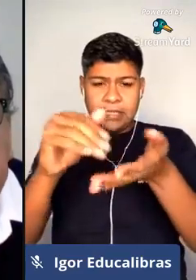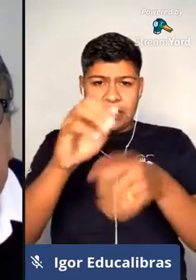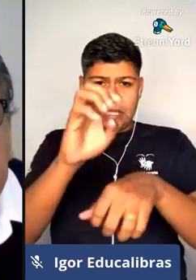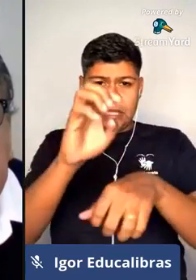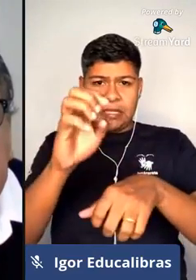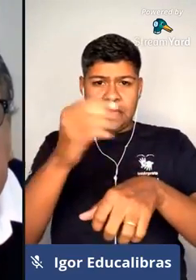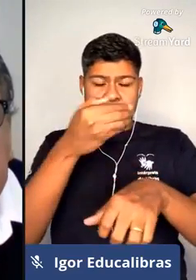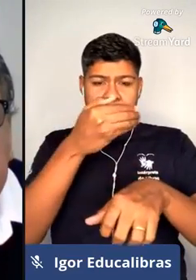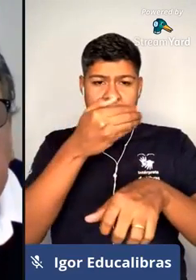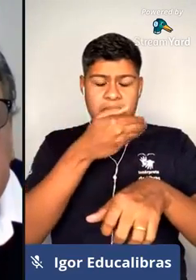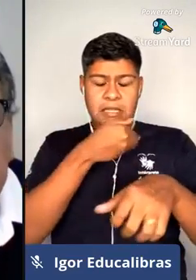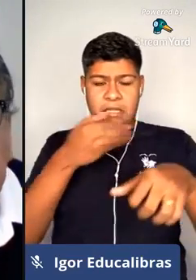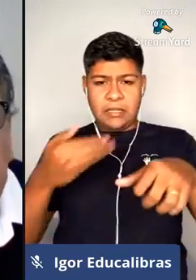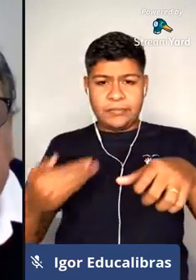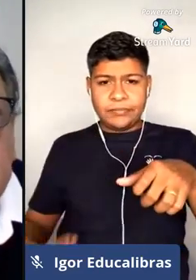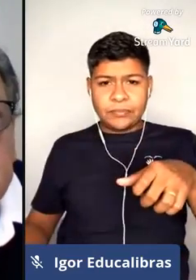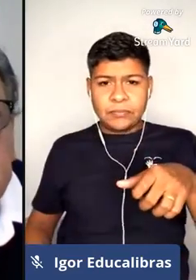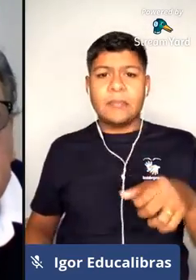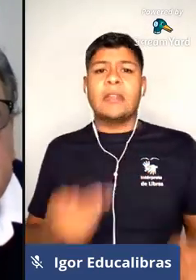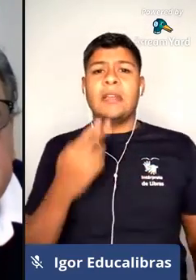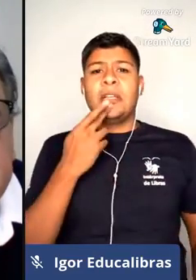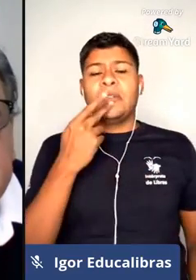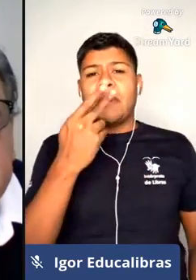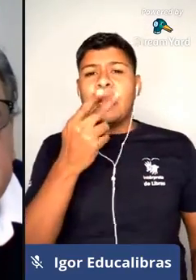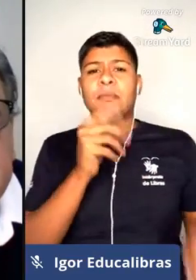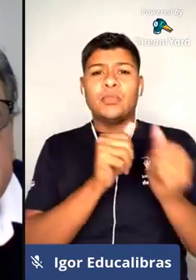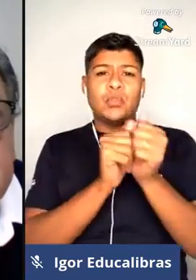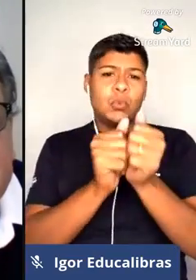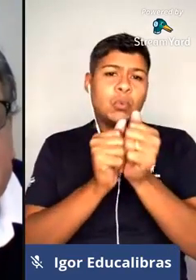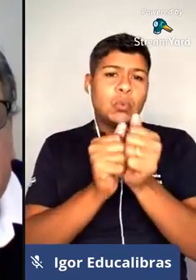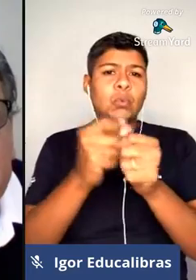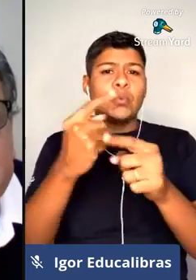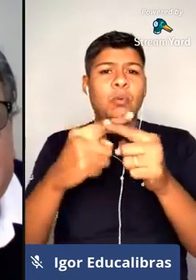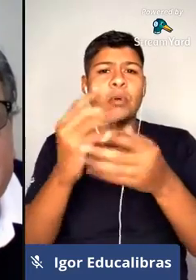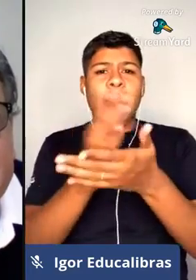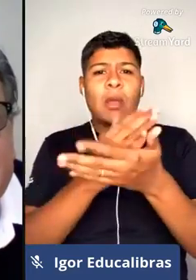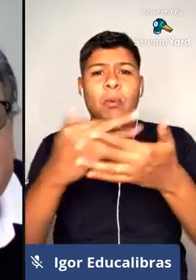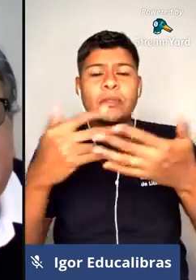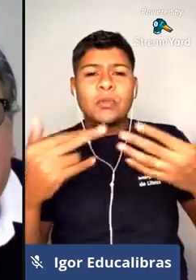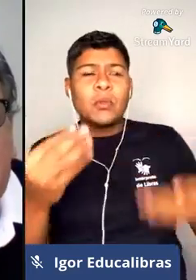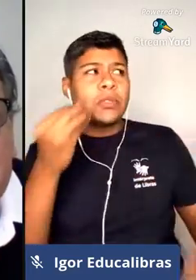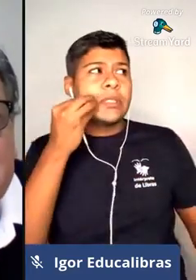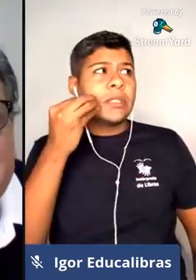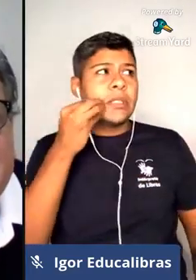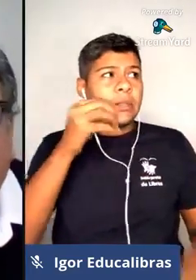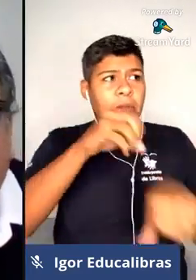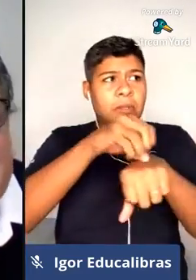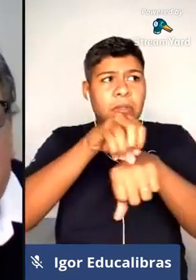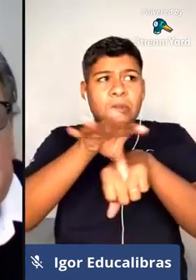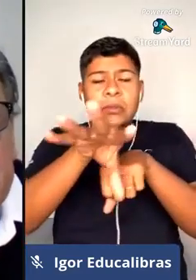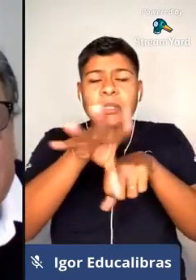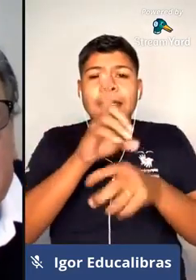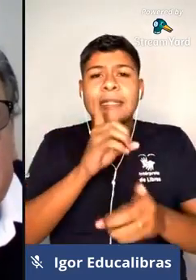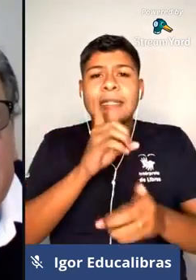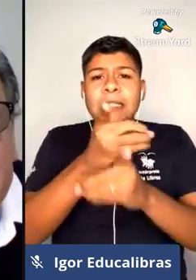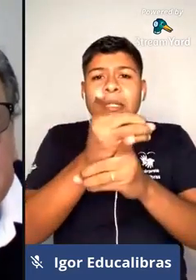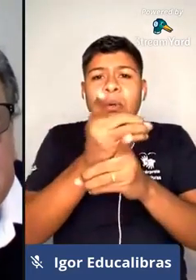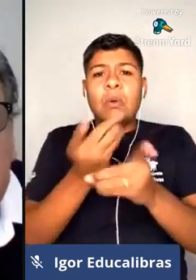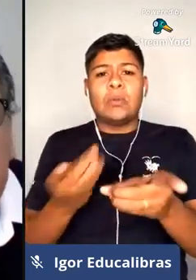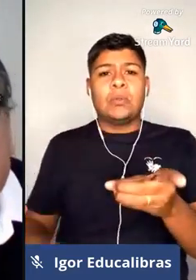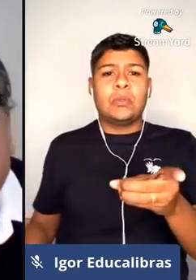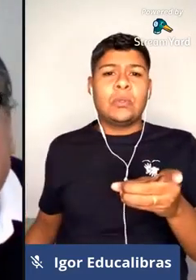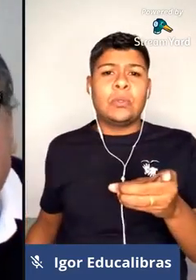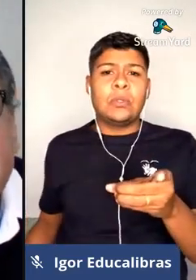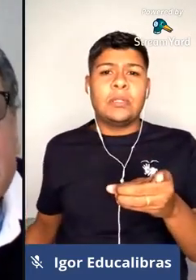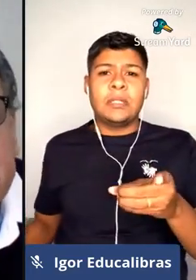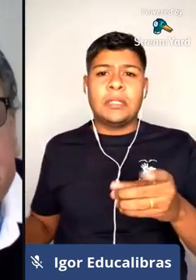né? Choramos juntos, porque algumas coisas a gente tentava passar naqueles encontros e não